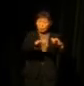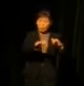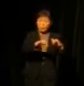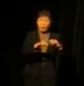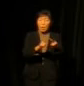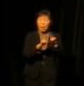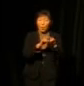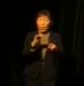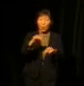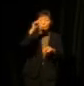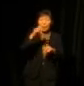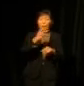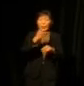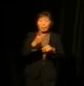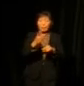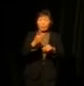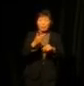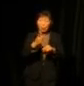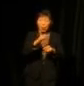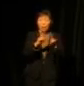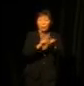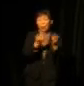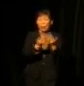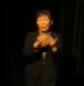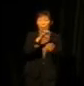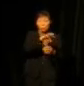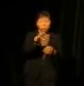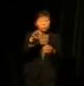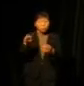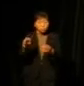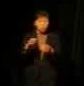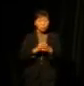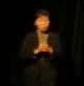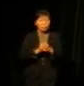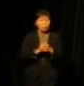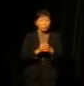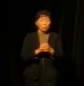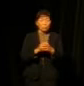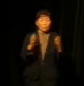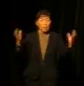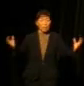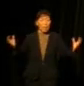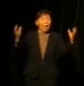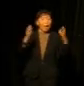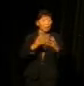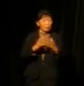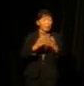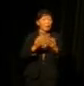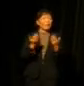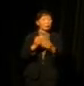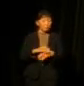区の金草小学校、初原小学校が上間の山手の小学校から移動してきました